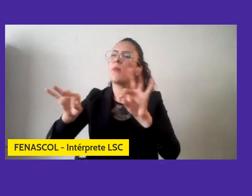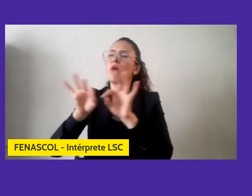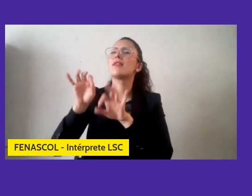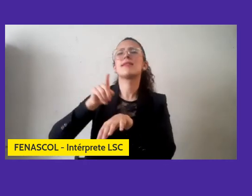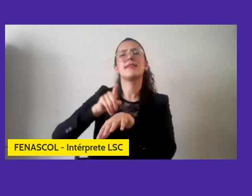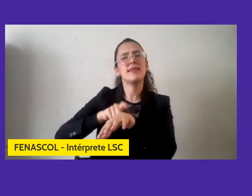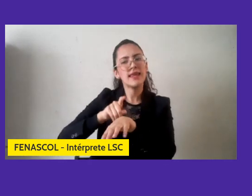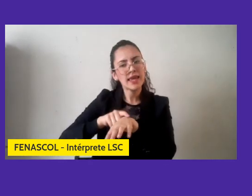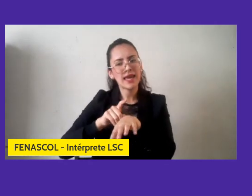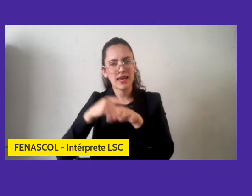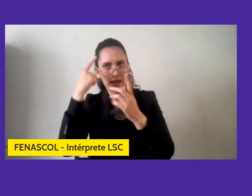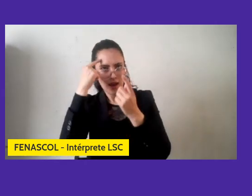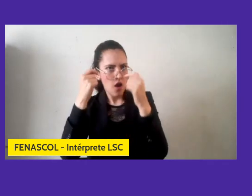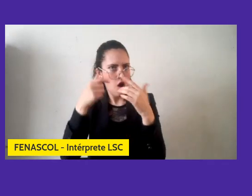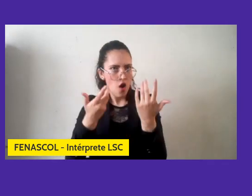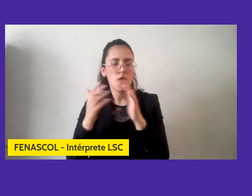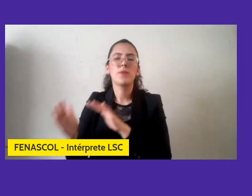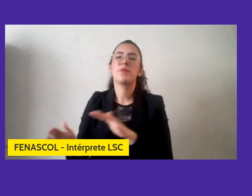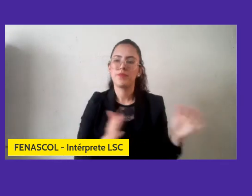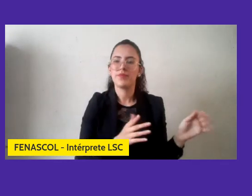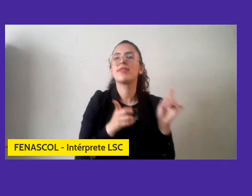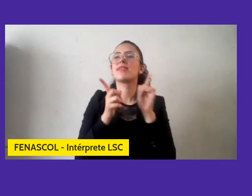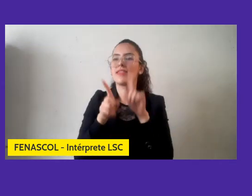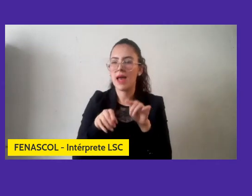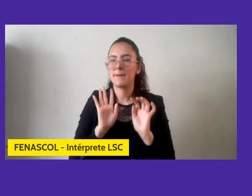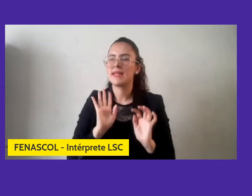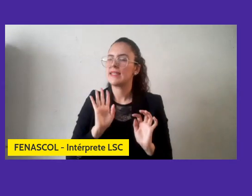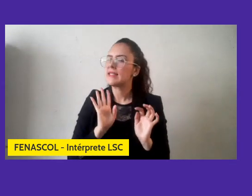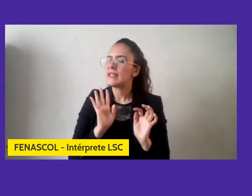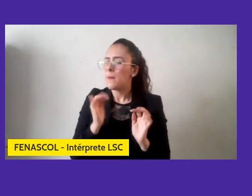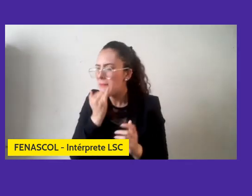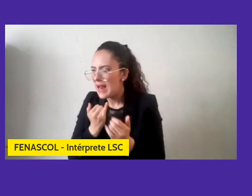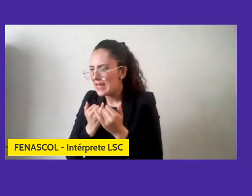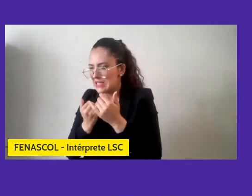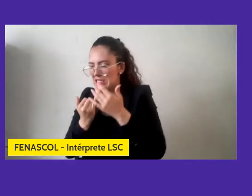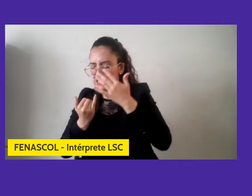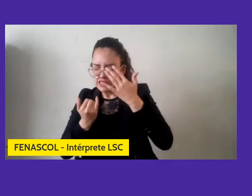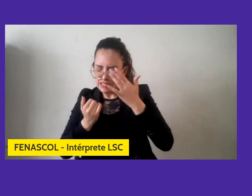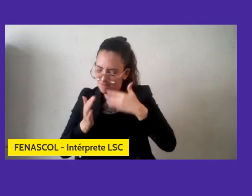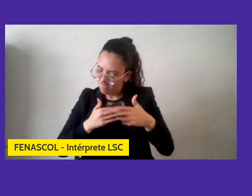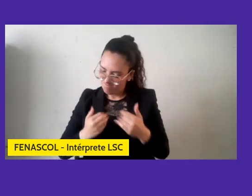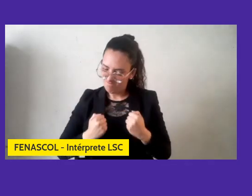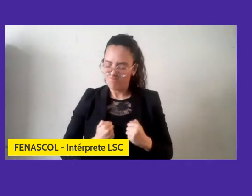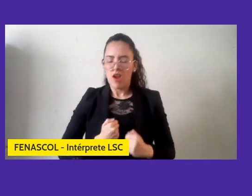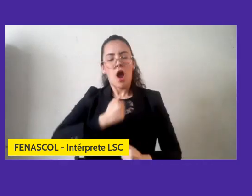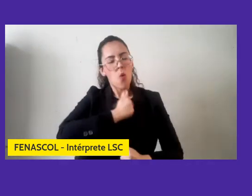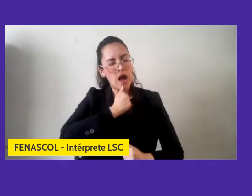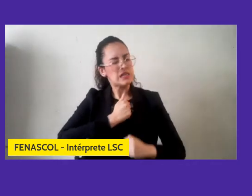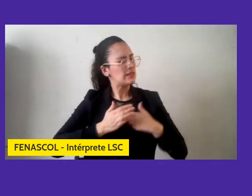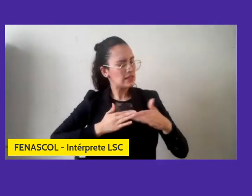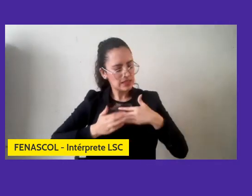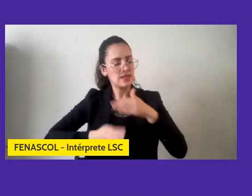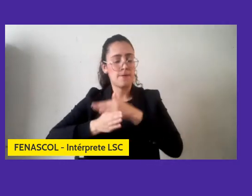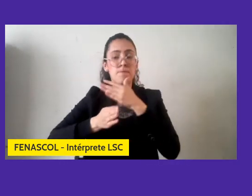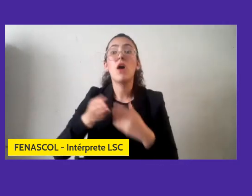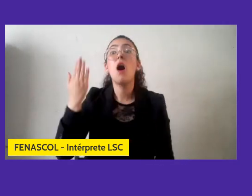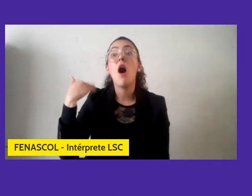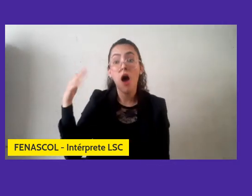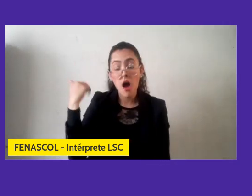es aguanten, aunque les vaya mal, sigan adelante. Yo la primera película que hice perdí un